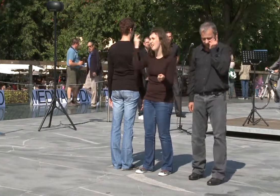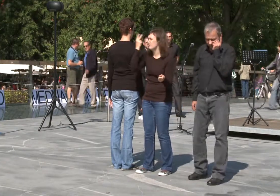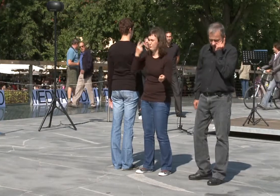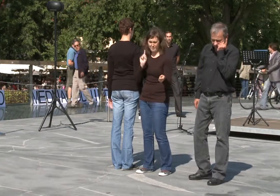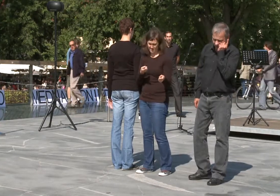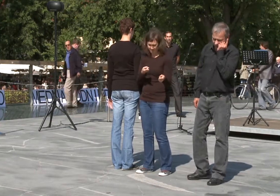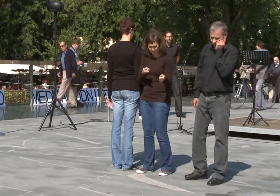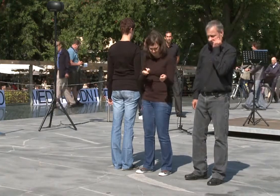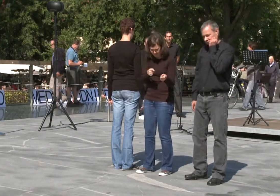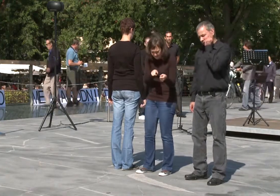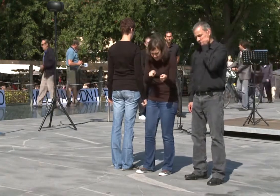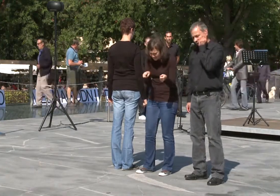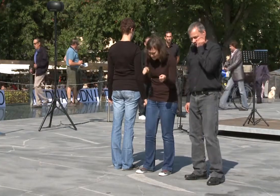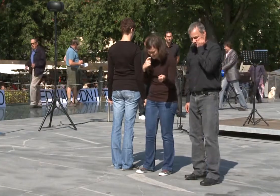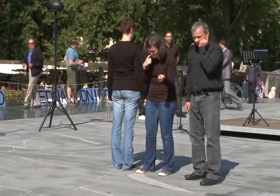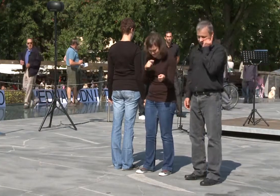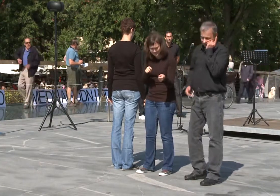Ne razumem, kaj piše.